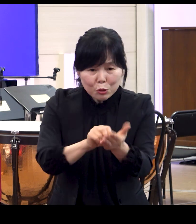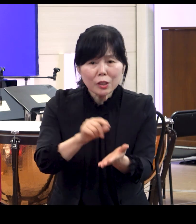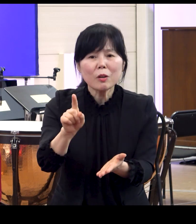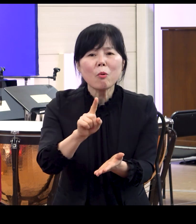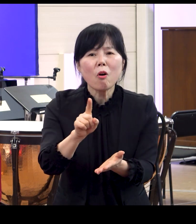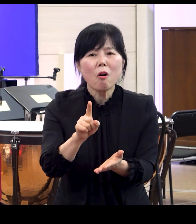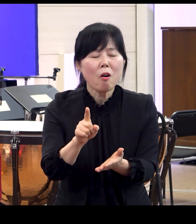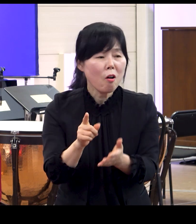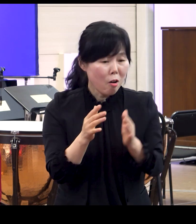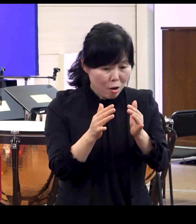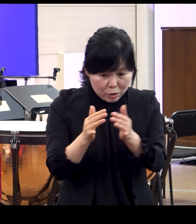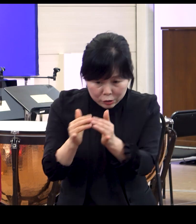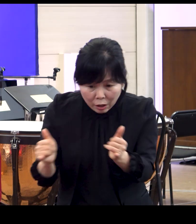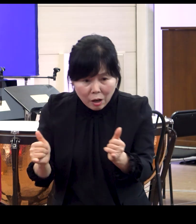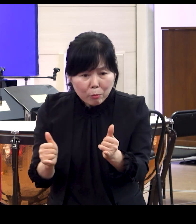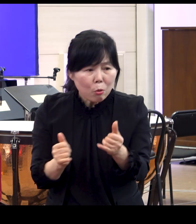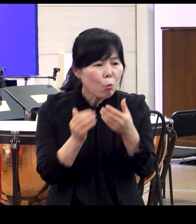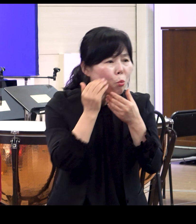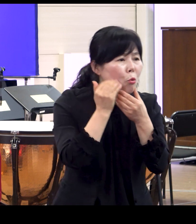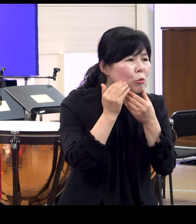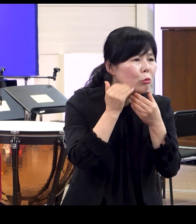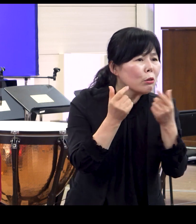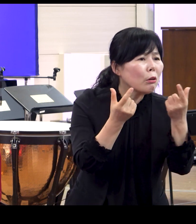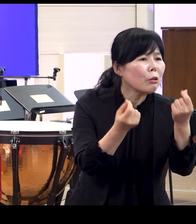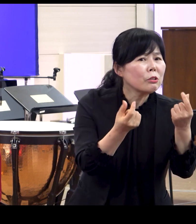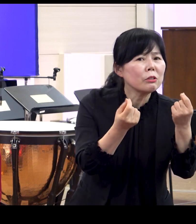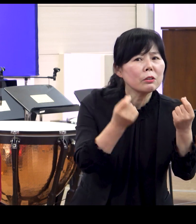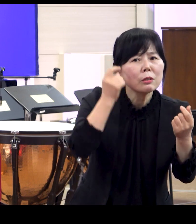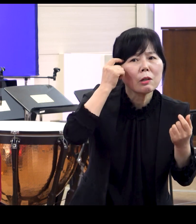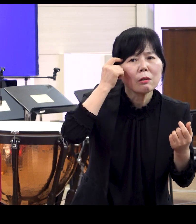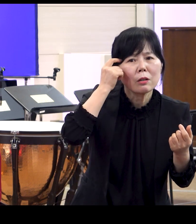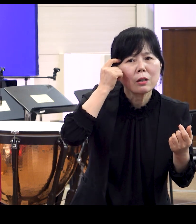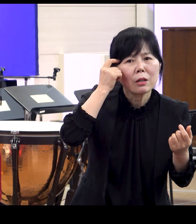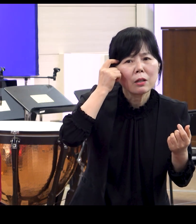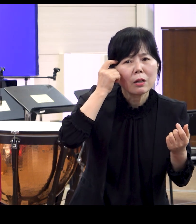뭐냐? 인간을 동물 수준으로 낮춰버린 거예요.